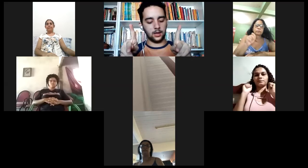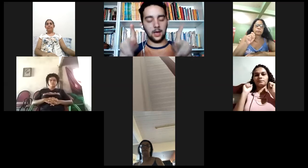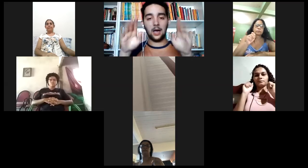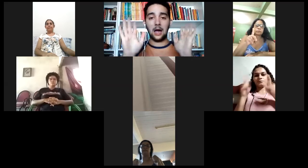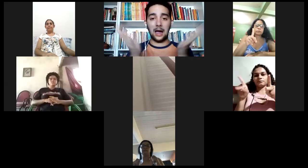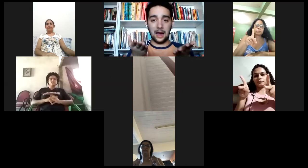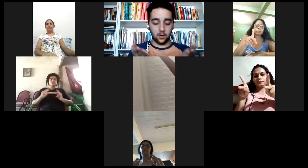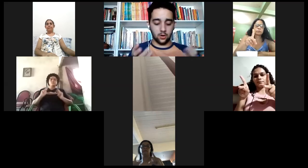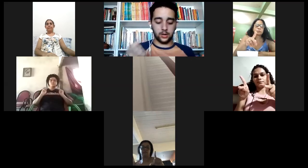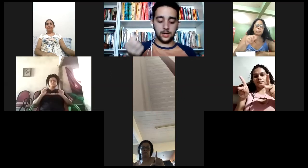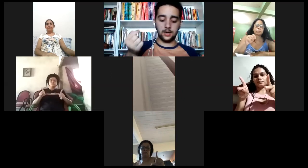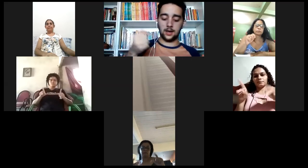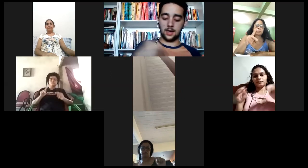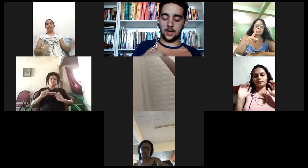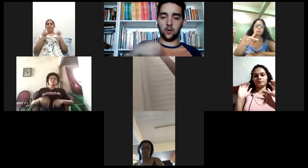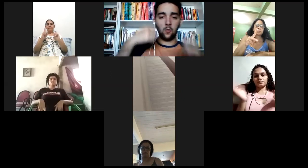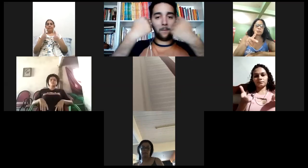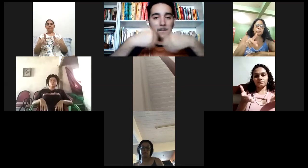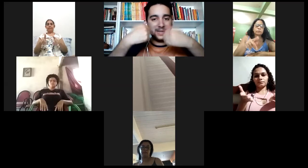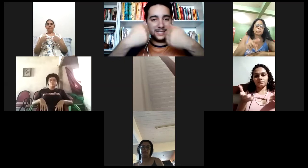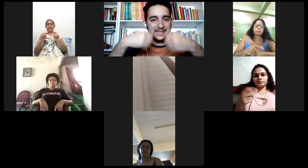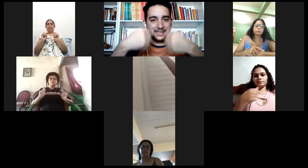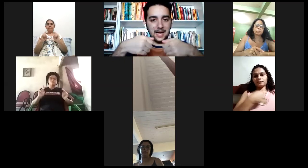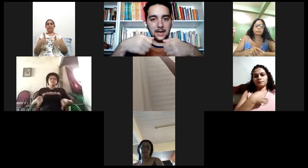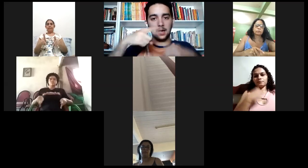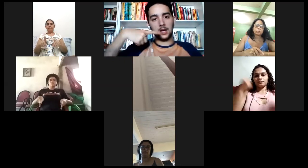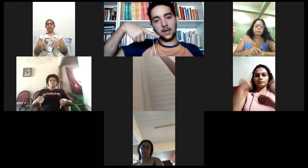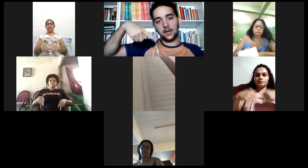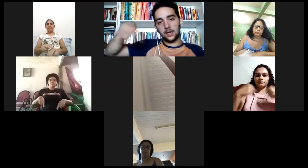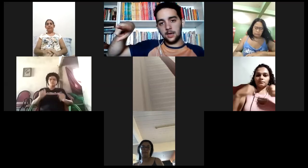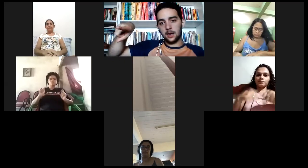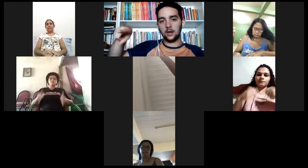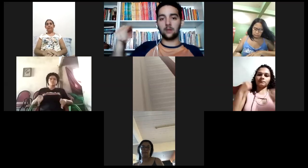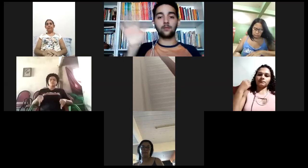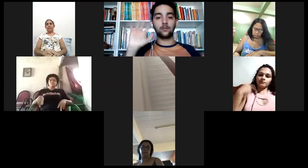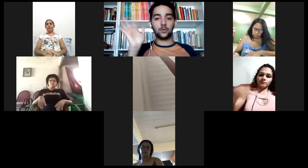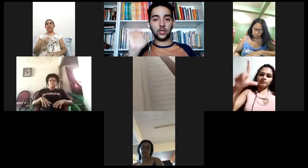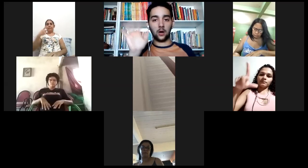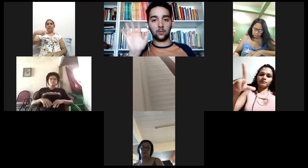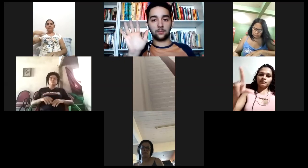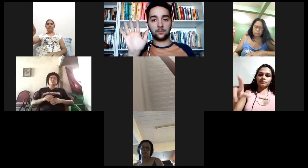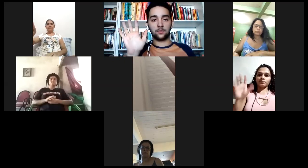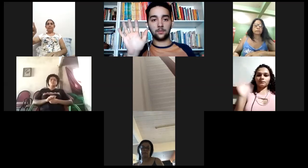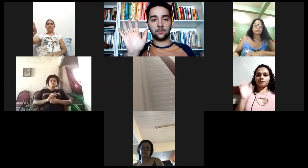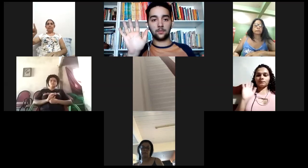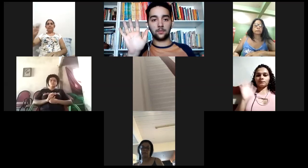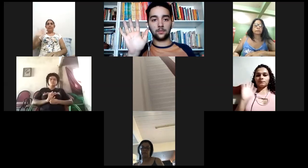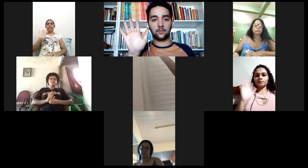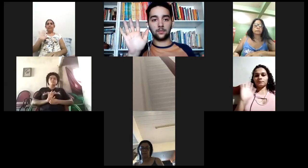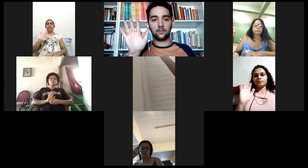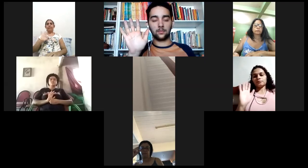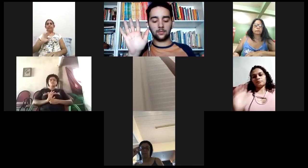Ok. Agora eu precisar ir. Tchau.